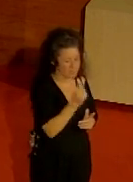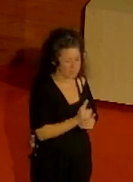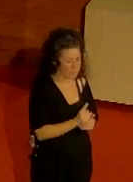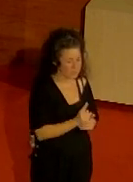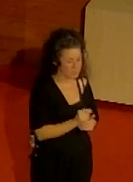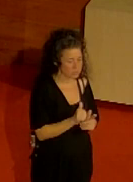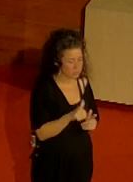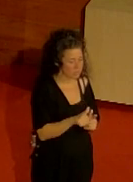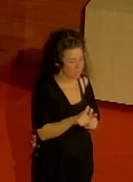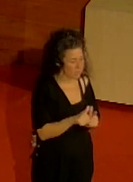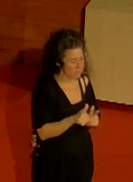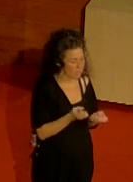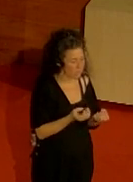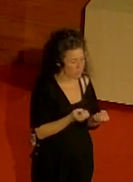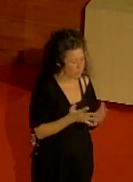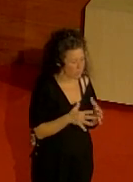de movimiento,